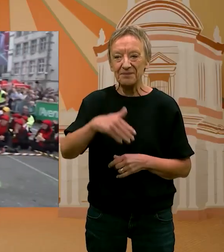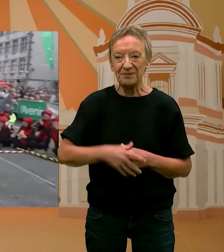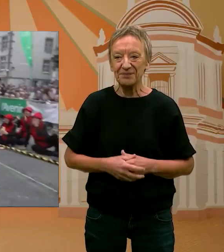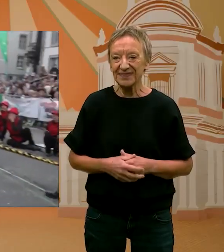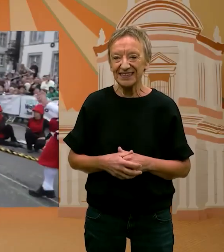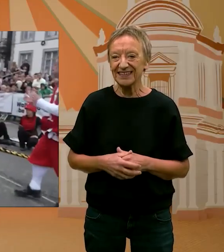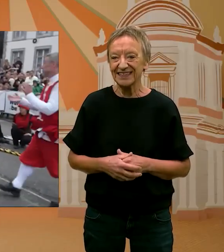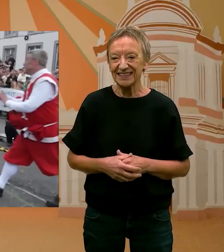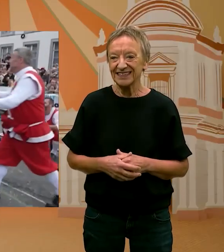une fois. Oui, Voilà. Liam qui est